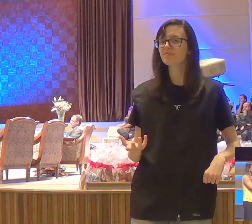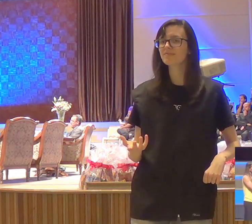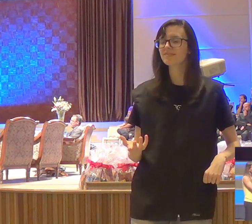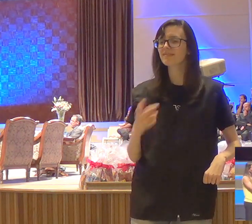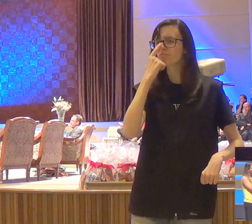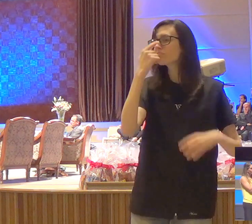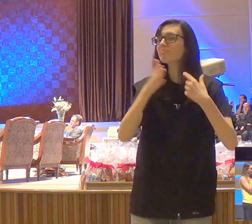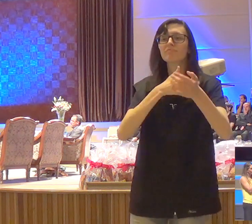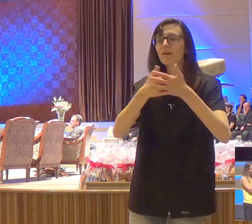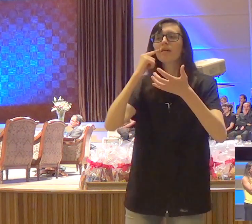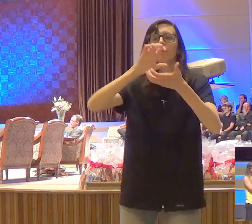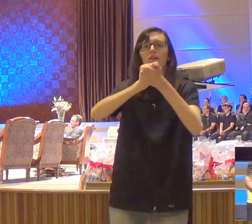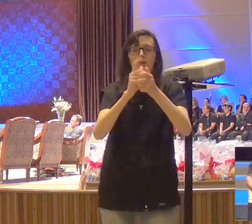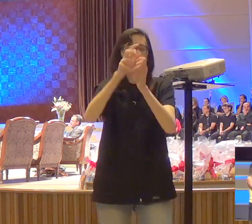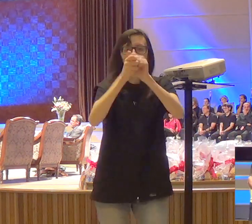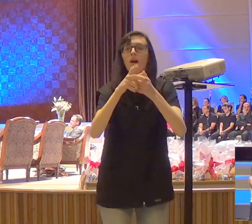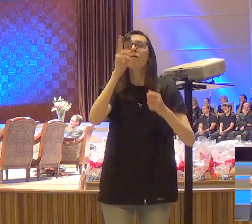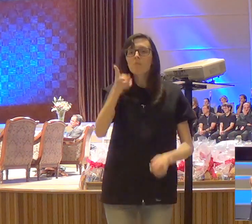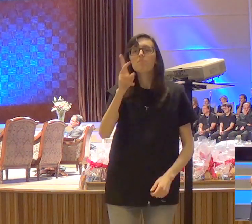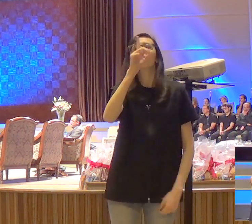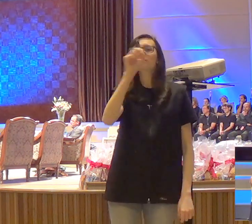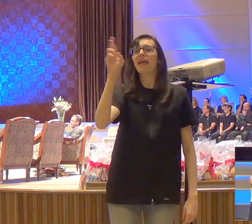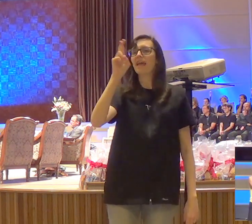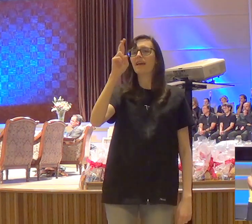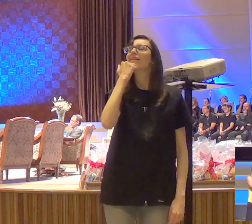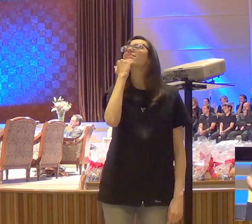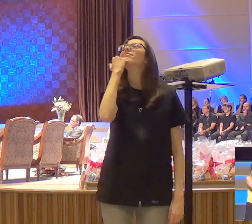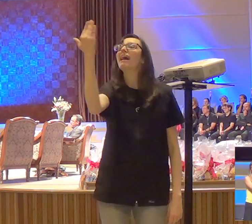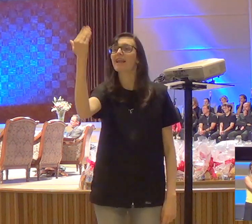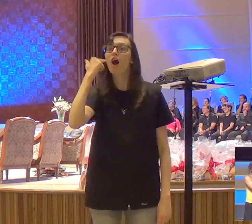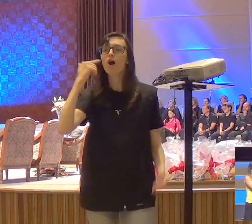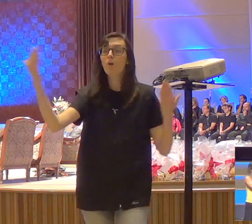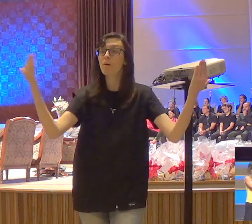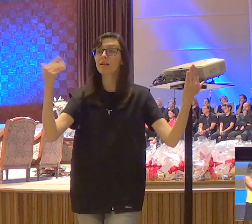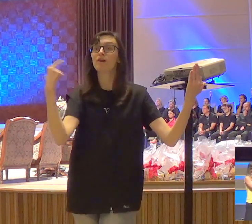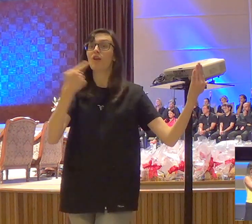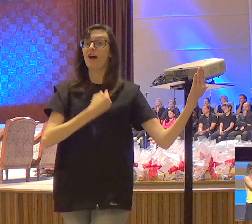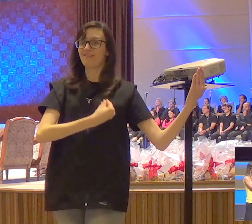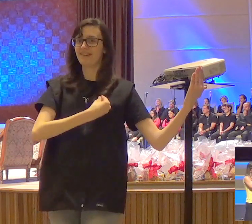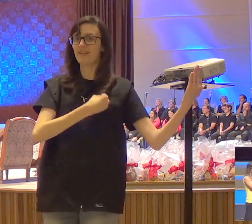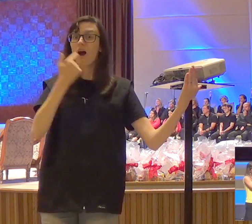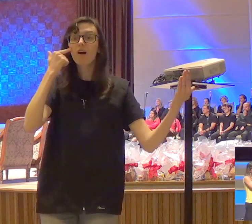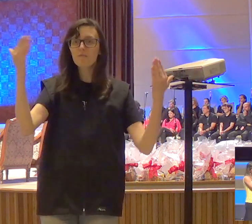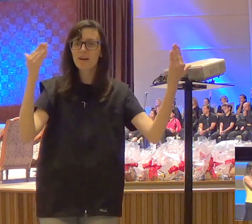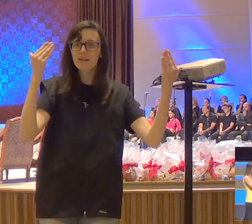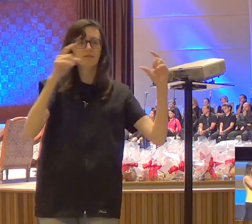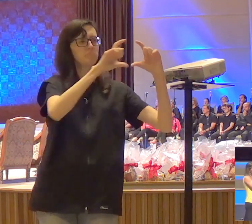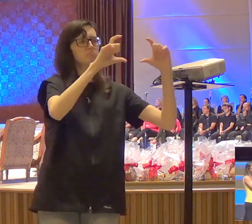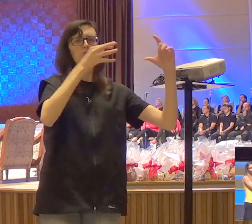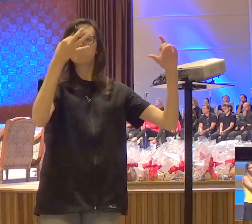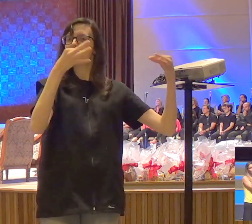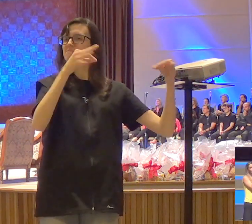is nothing that we can do. Não há nada que a gente possa fazer. To work ourselves out of the love of